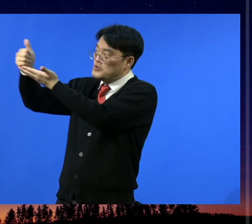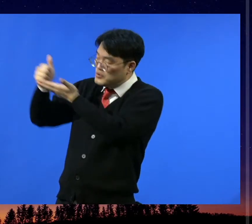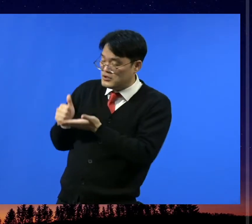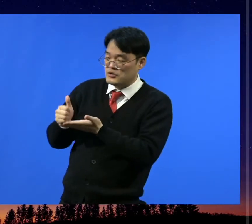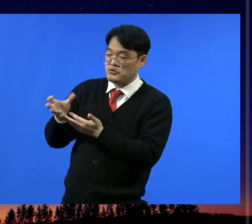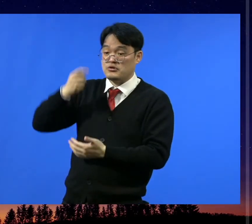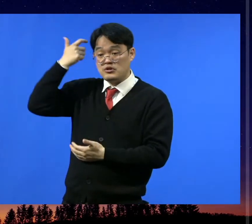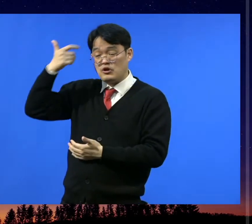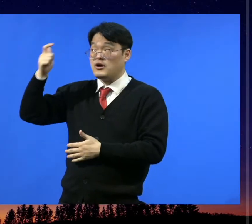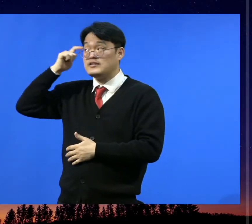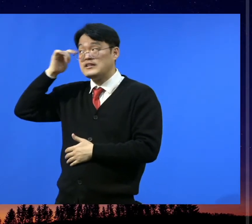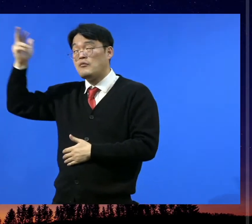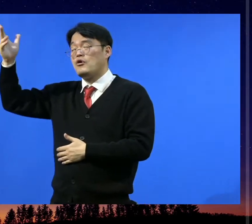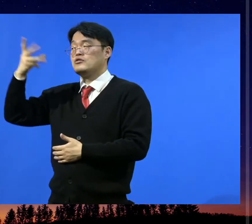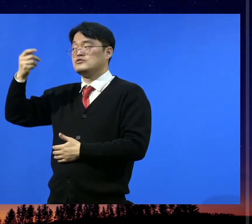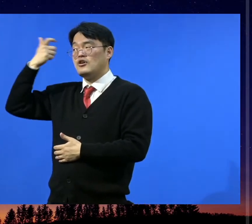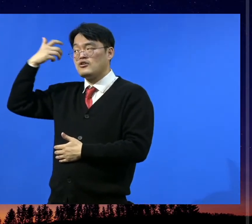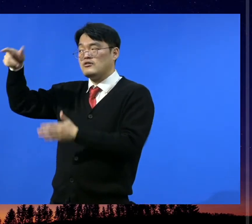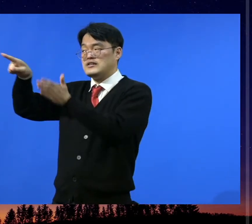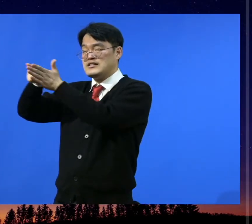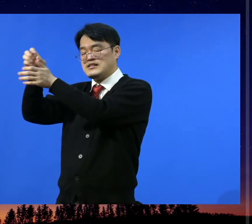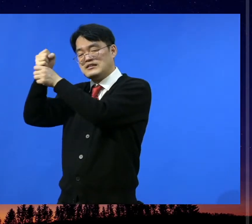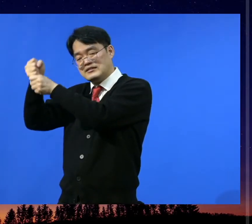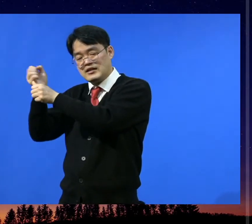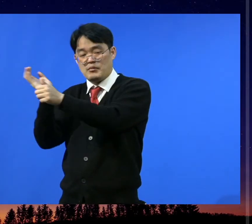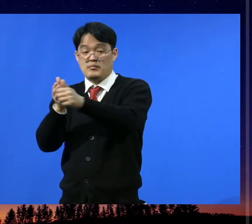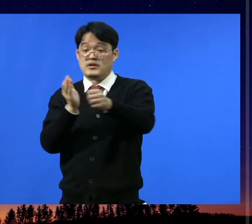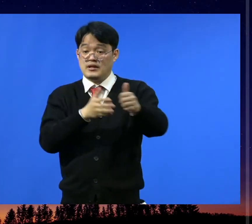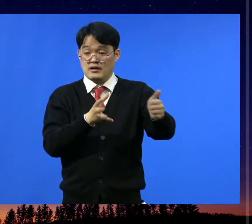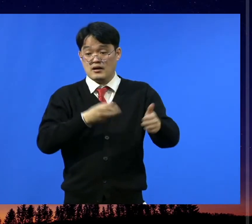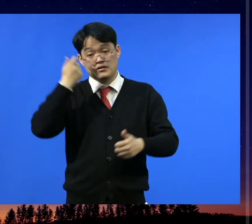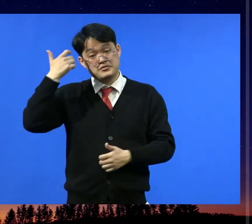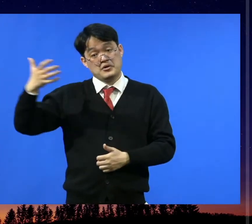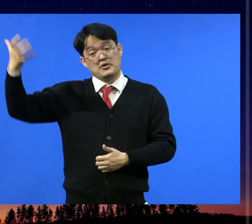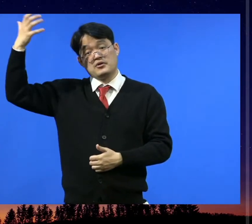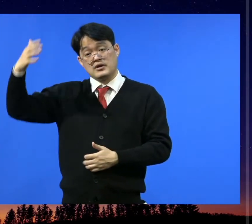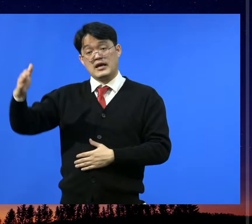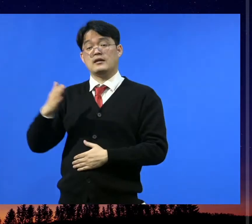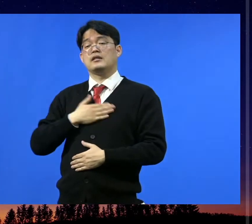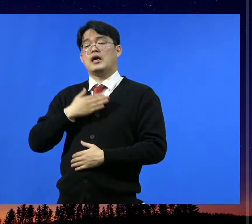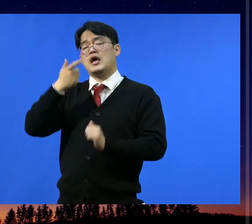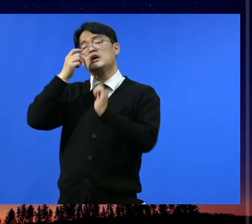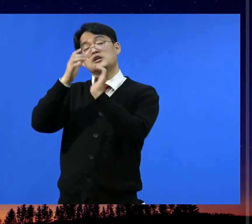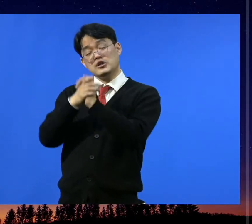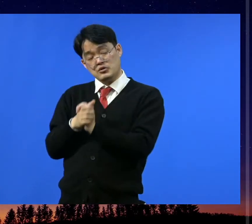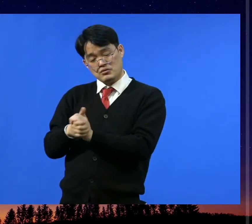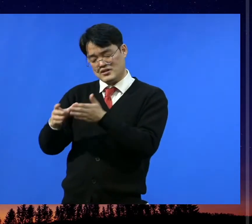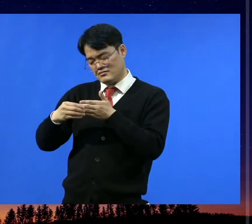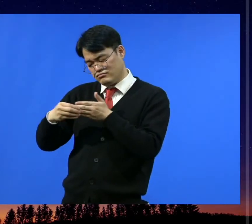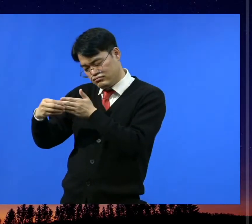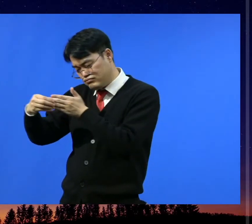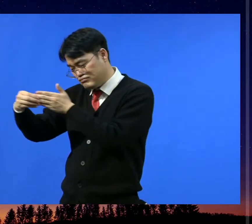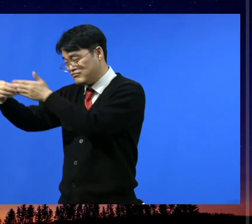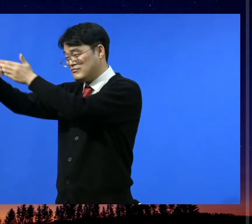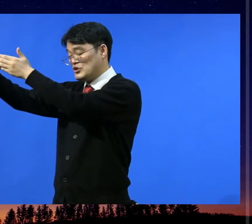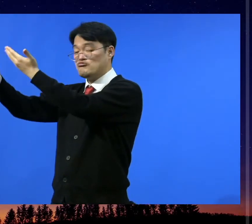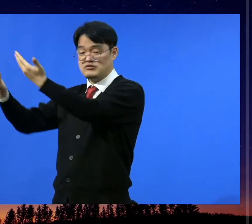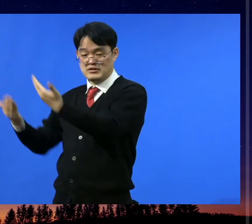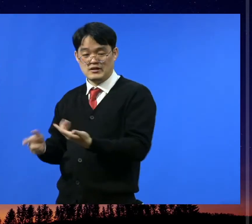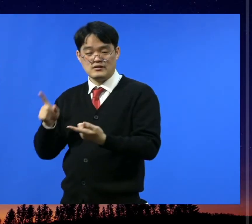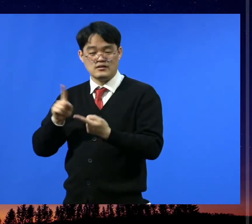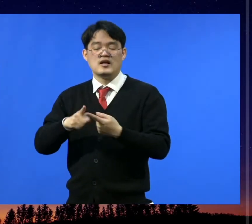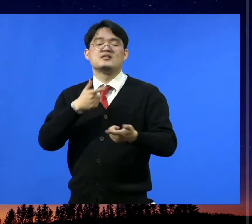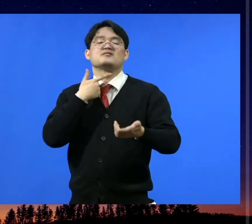성령을 의지하시기를 바랍니다. 그래서 그 성령이 나의 기도를 인도해 주신다는 것을